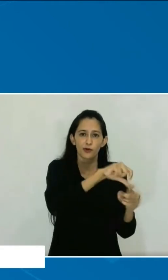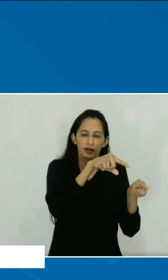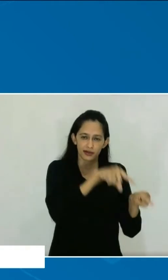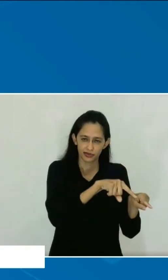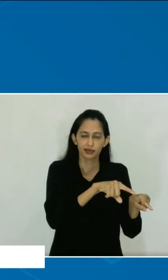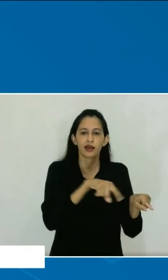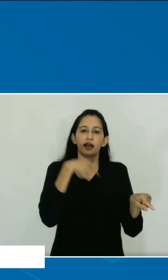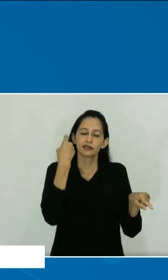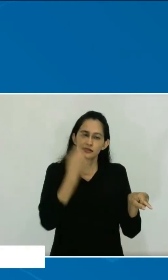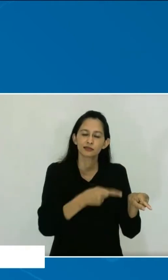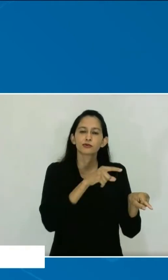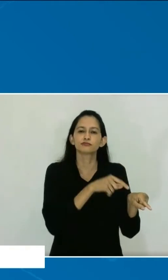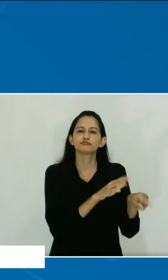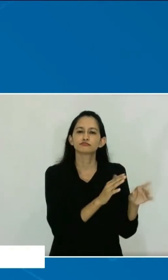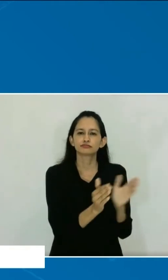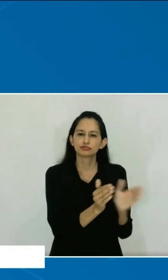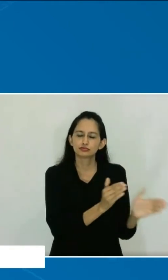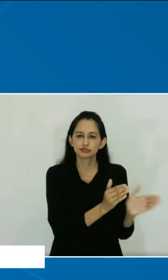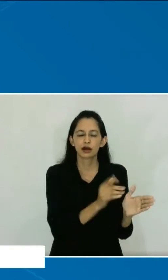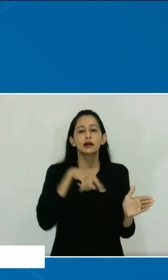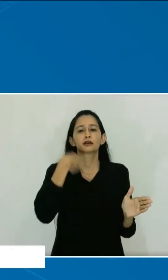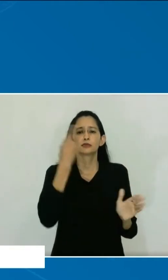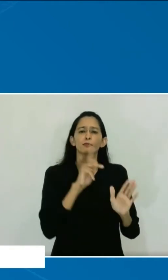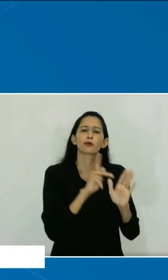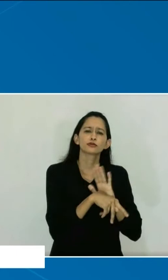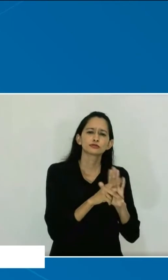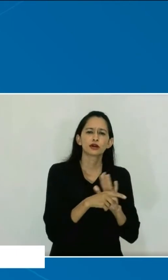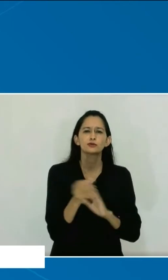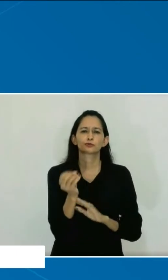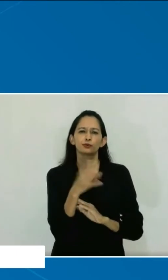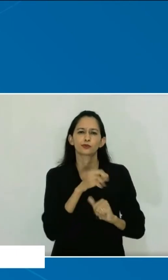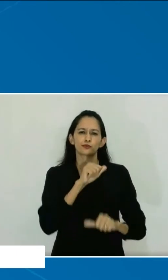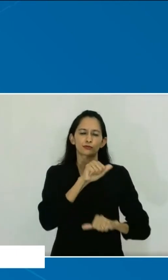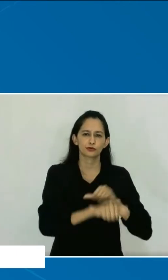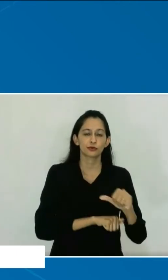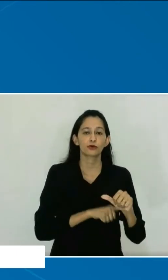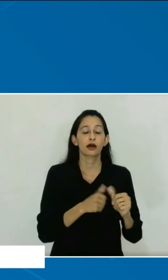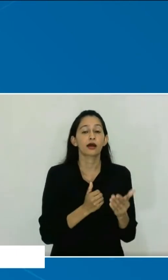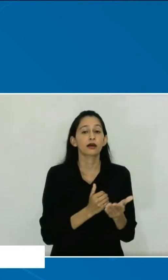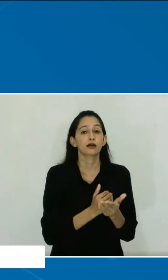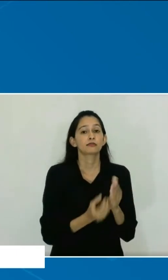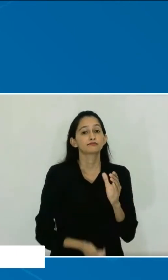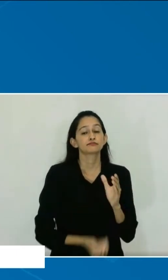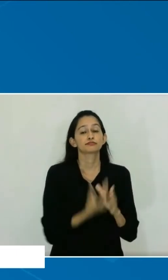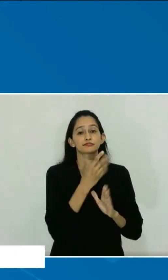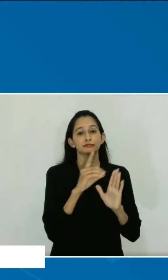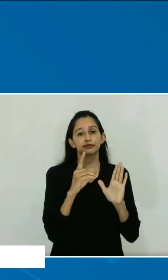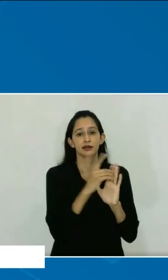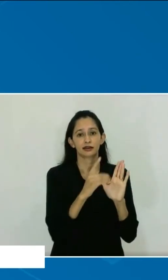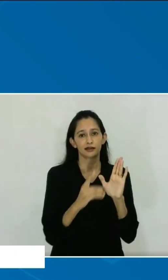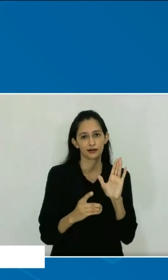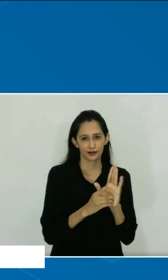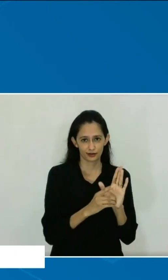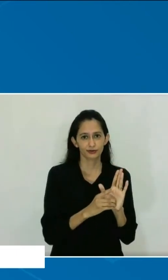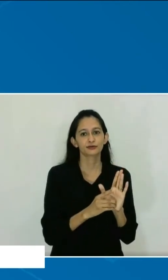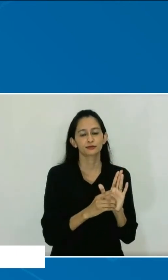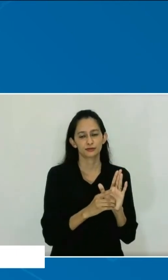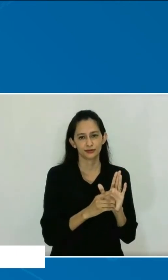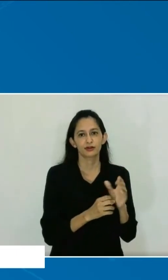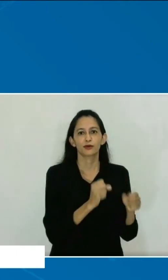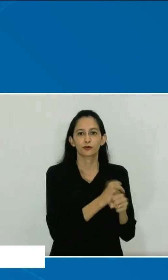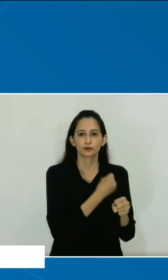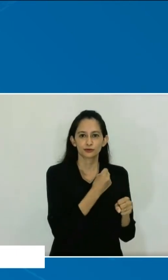das diretrizes do projeto Rondon, ocorre o decreto de constituição da Universidade Federal de